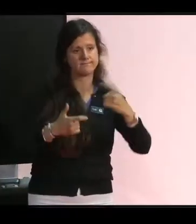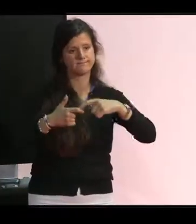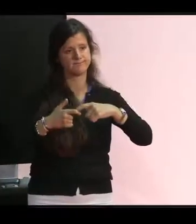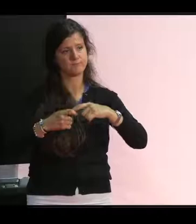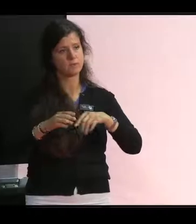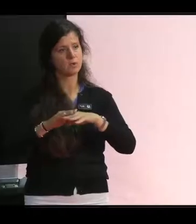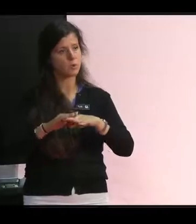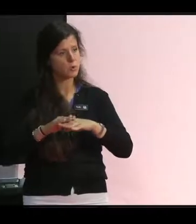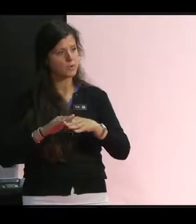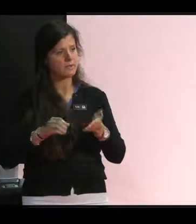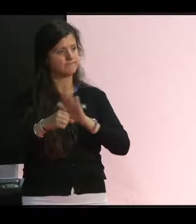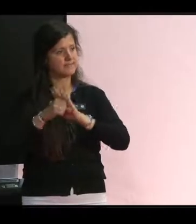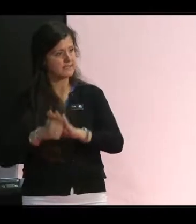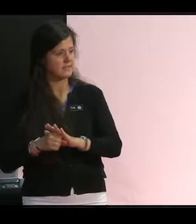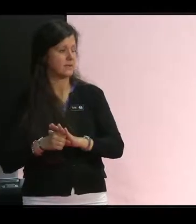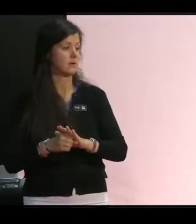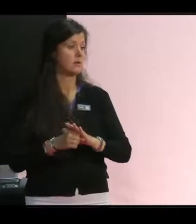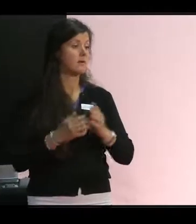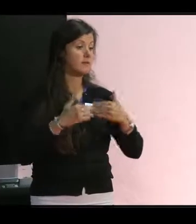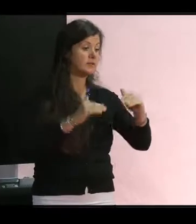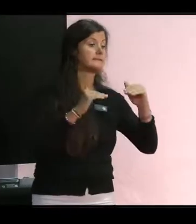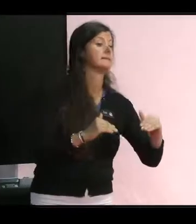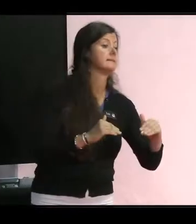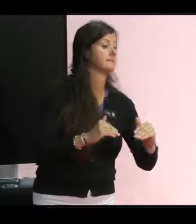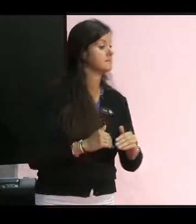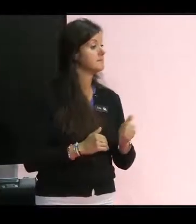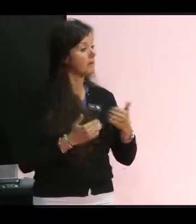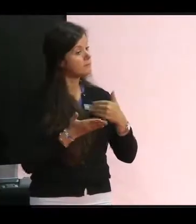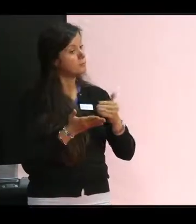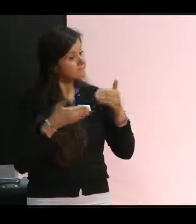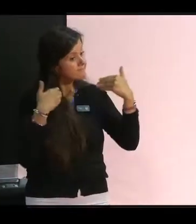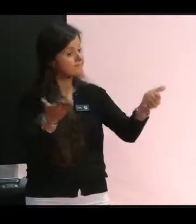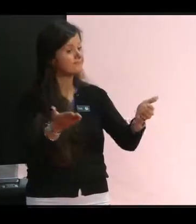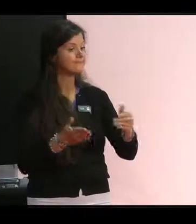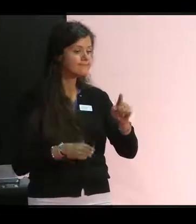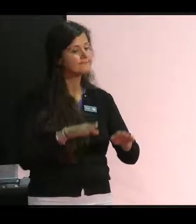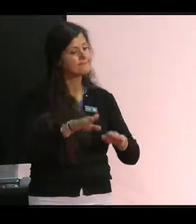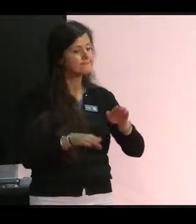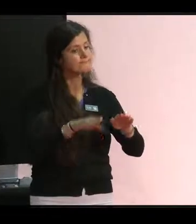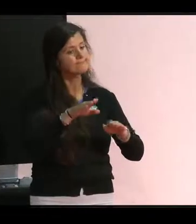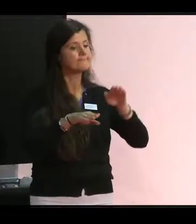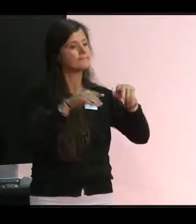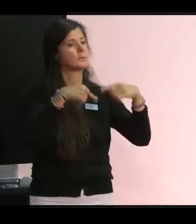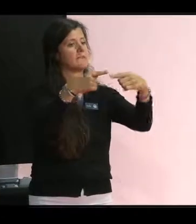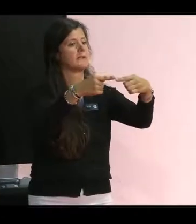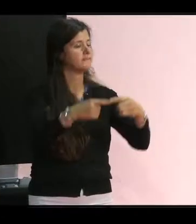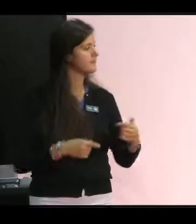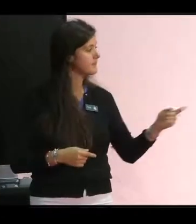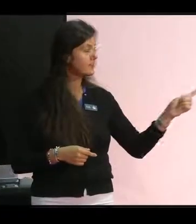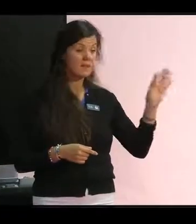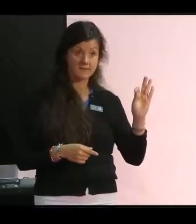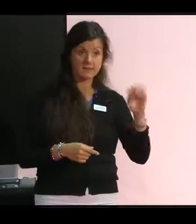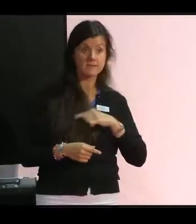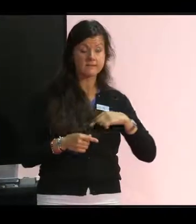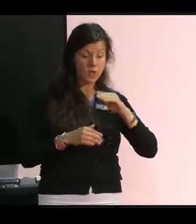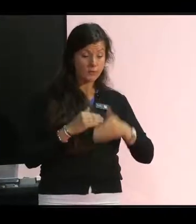finns. Och så får vi väl bara börja ändra på det. Ett steg i taget. Ja, vi ska avrunda här snart. Har ni